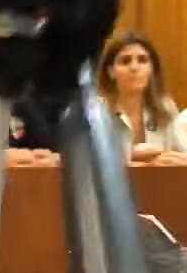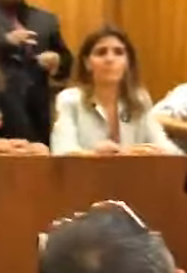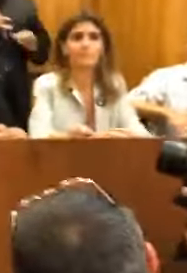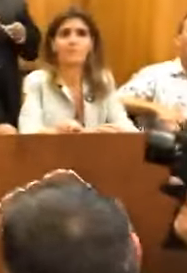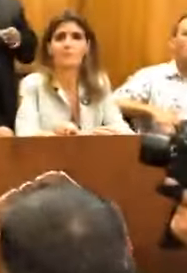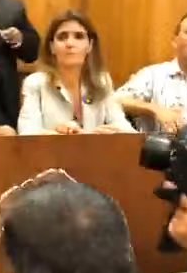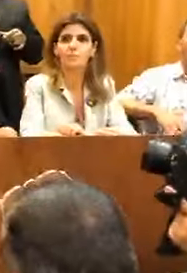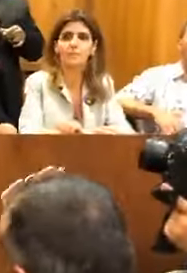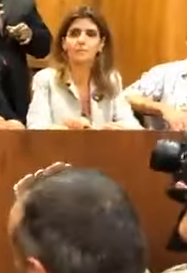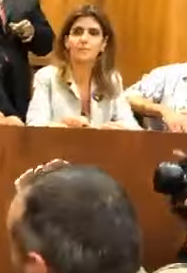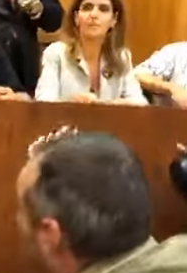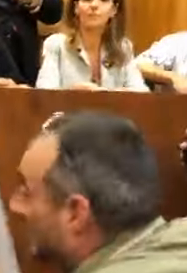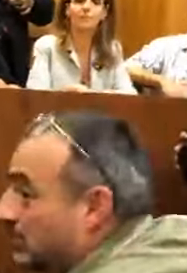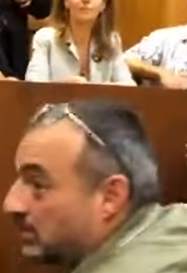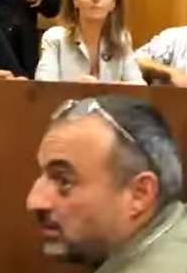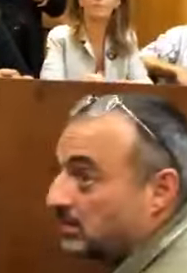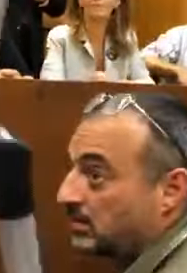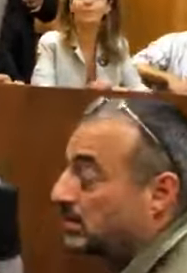de estratégia política,